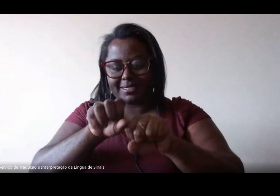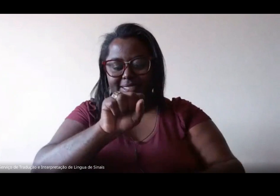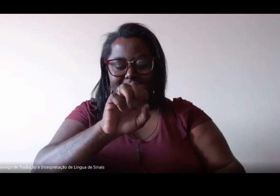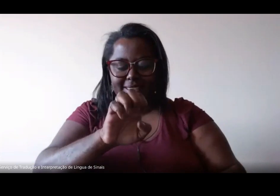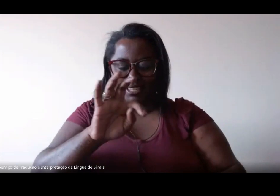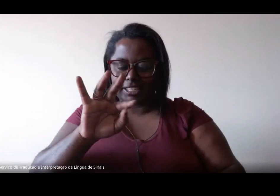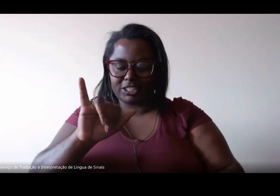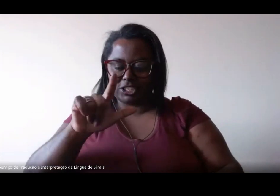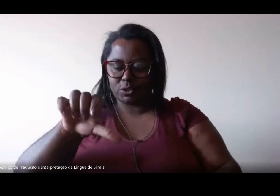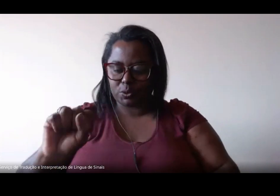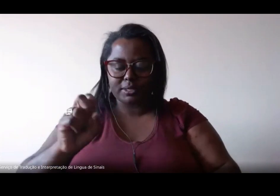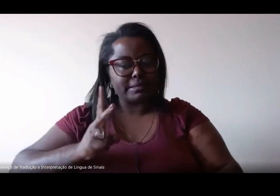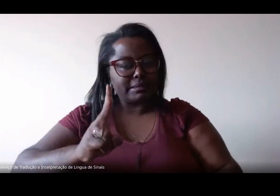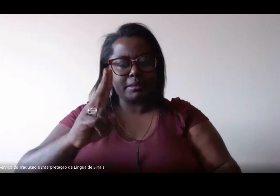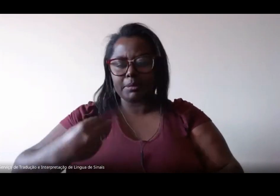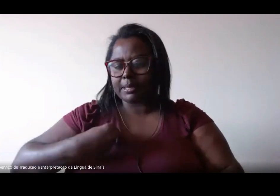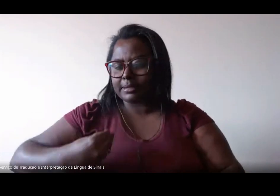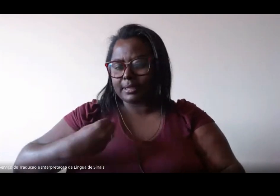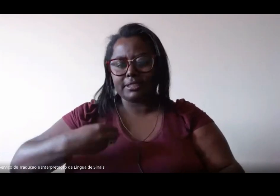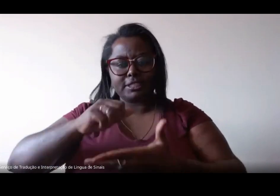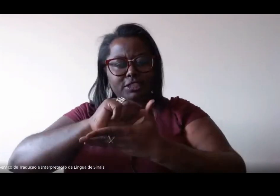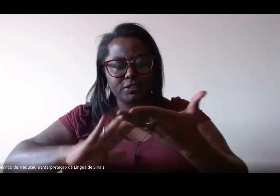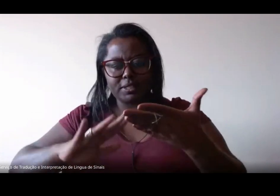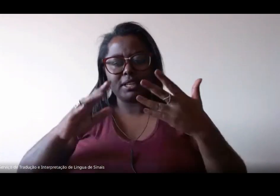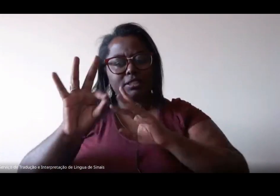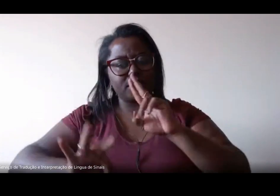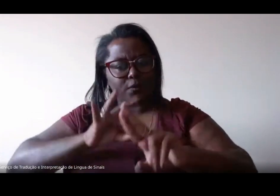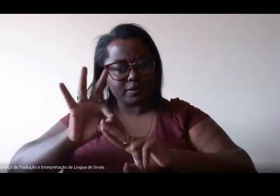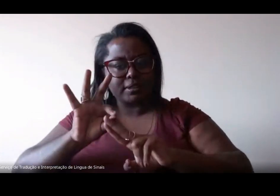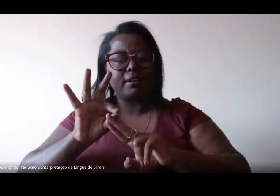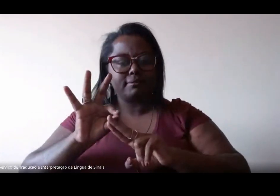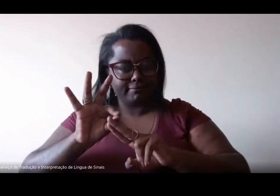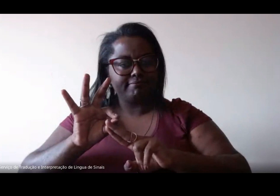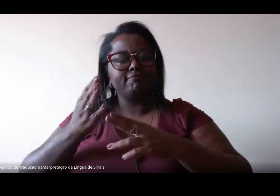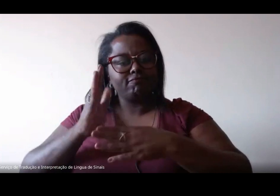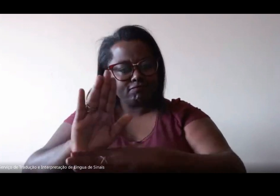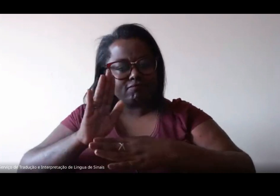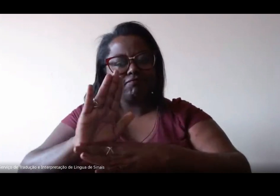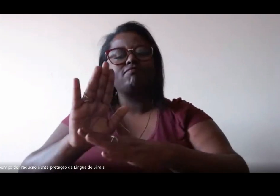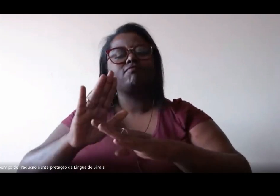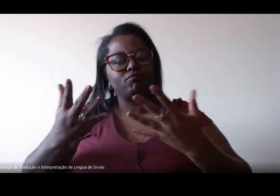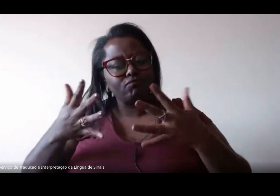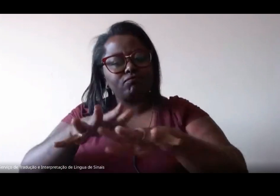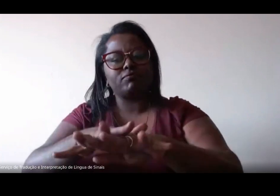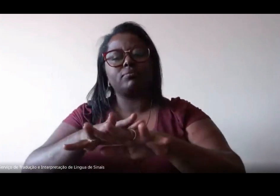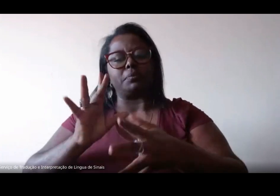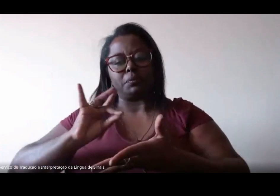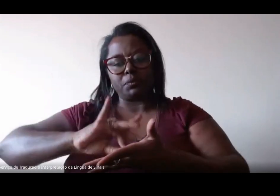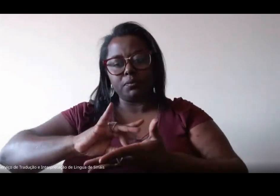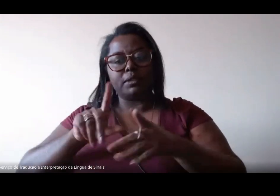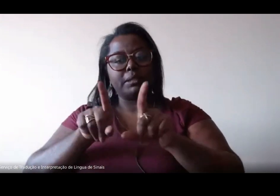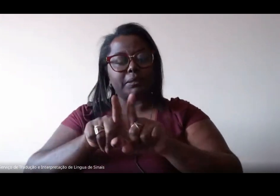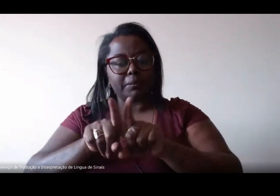do CETIUS, que estão sempre presentes nas atividades da UFSCar, contribuindo